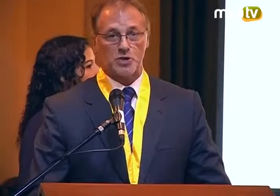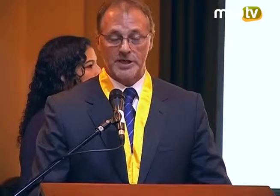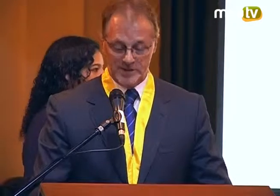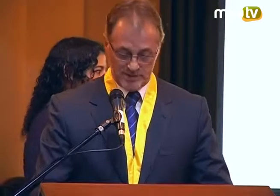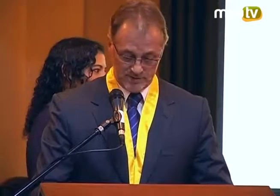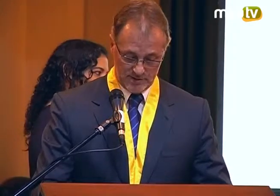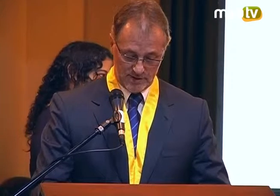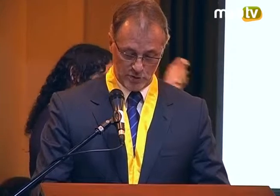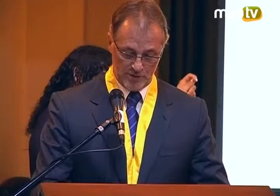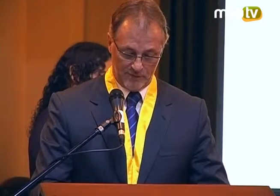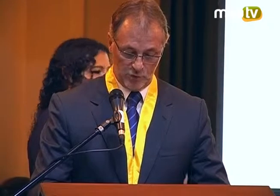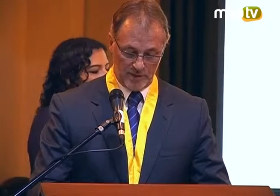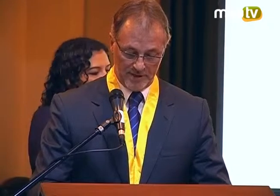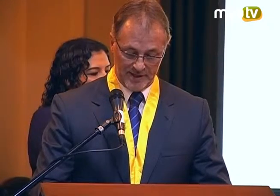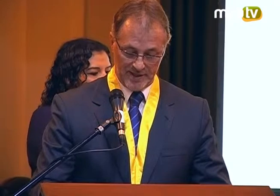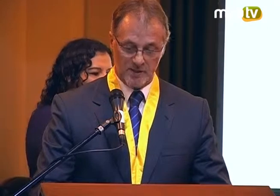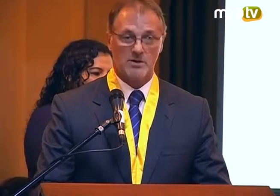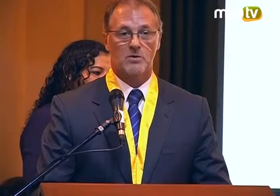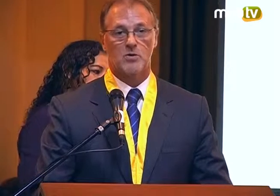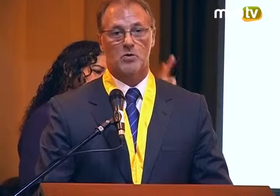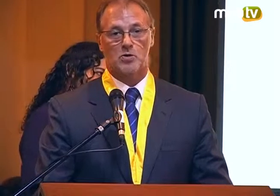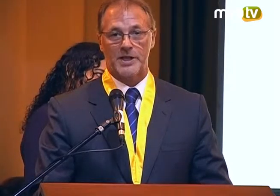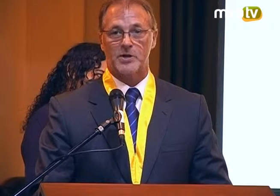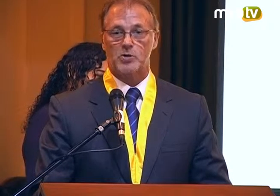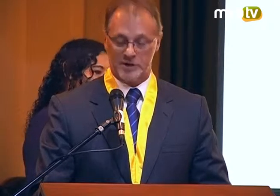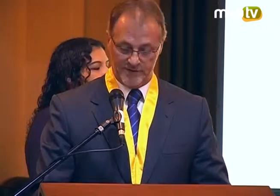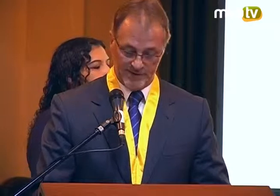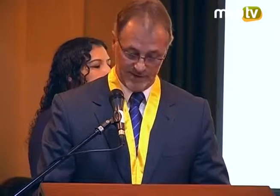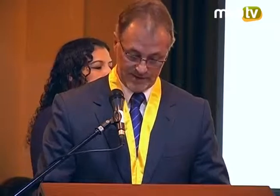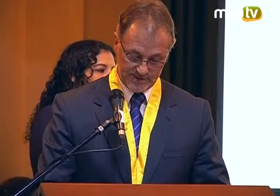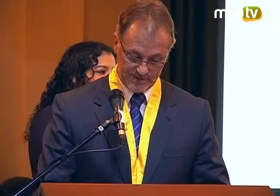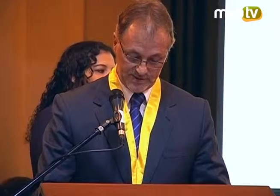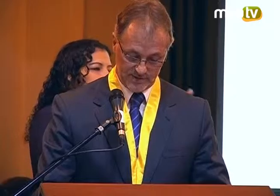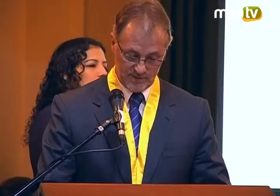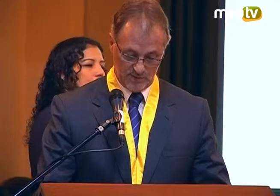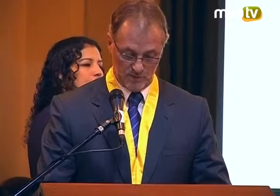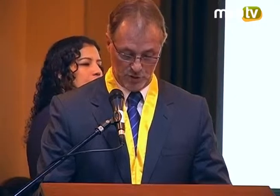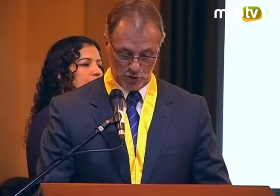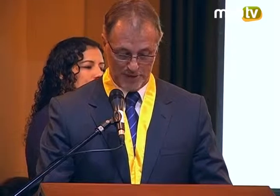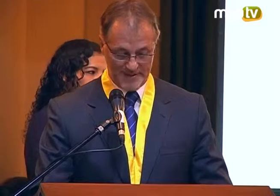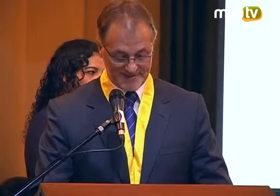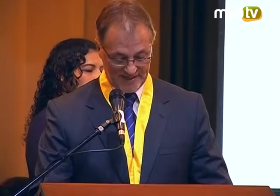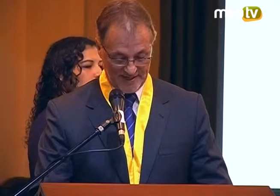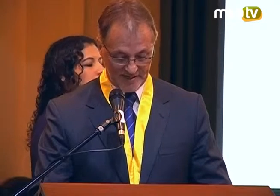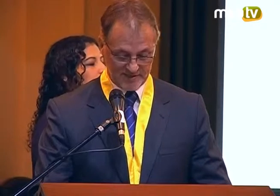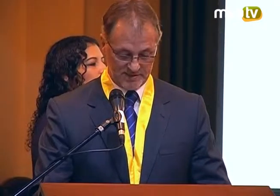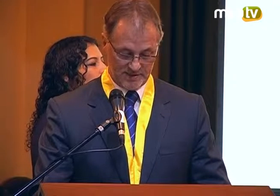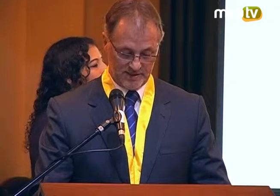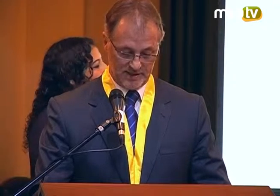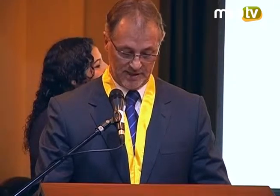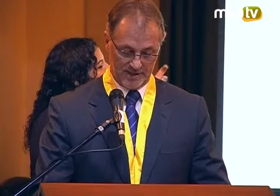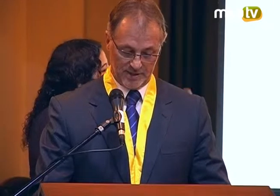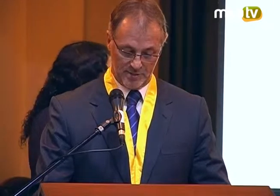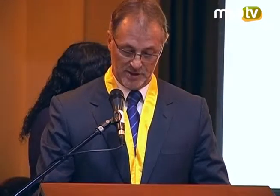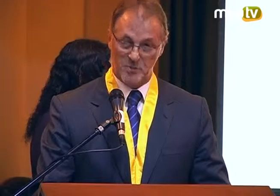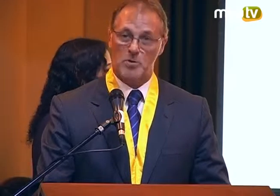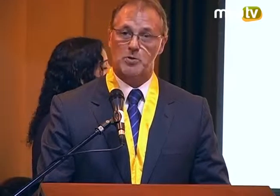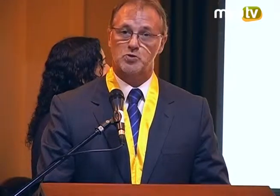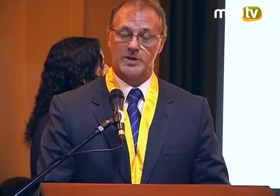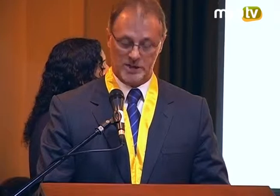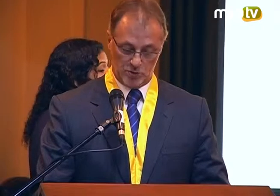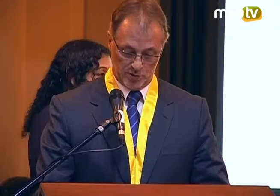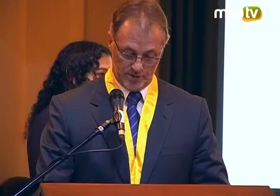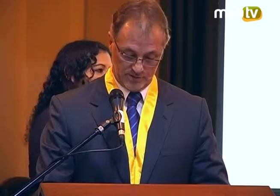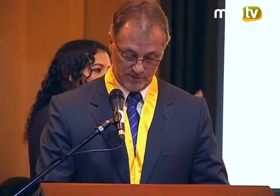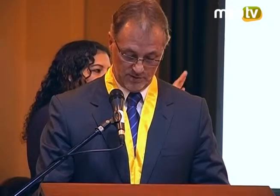Para una sociedad resulta fundamental contar con referentes, personas destacadas a quienes respetemos